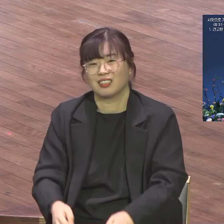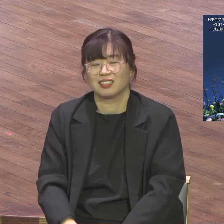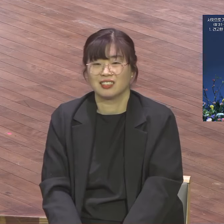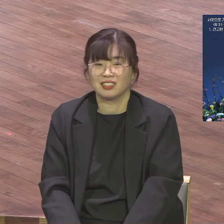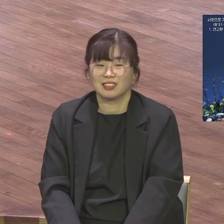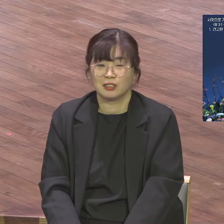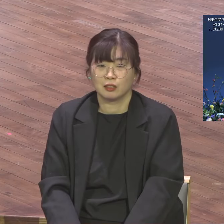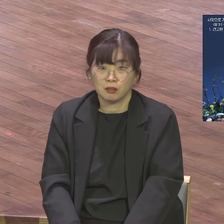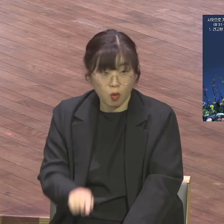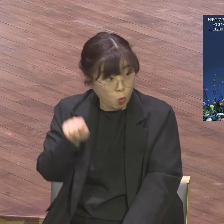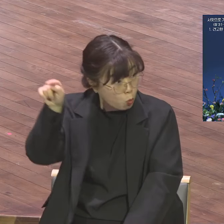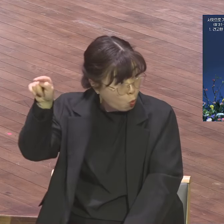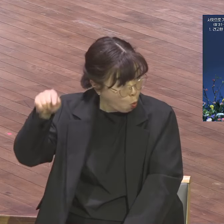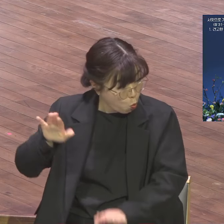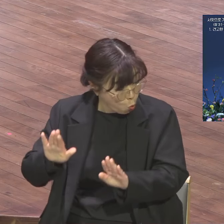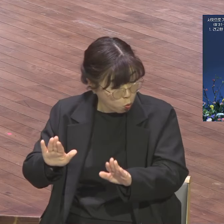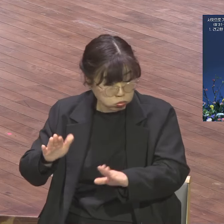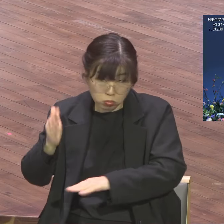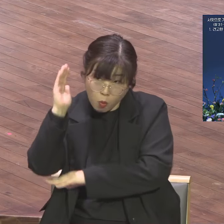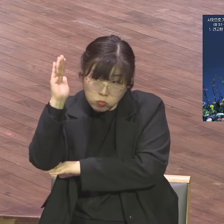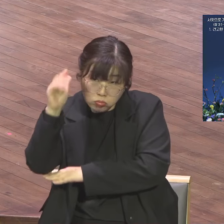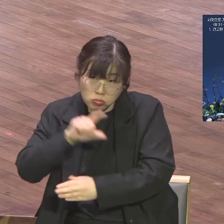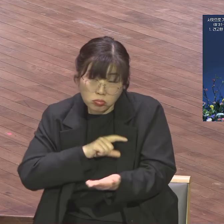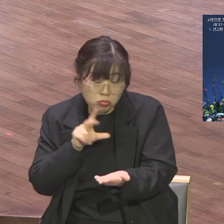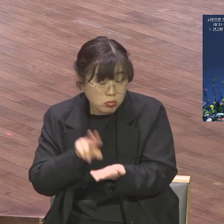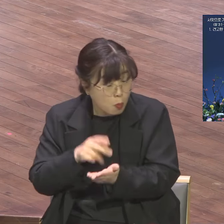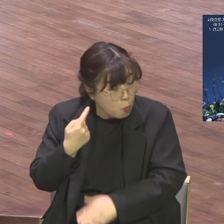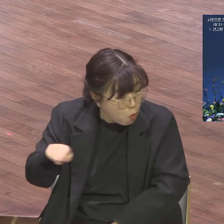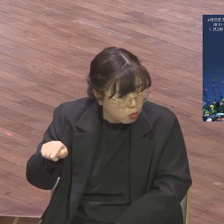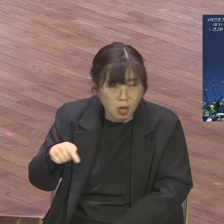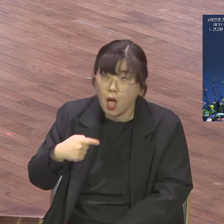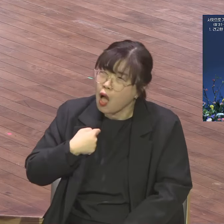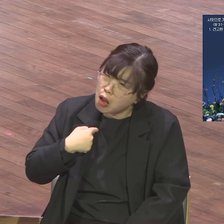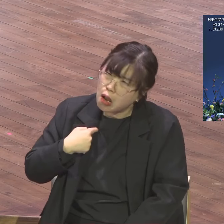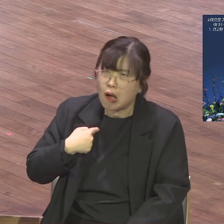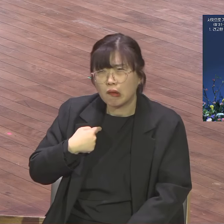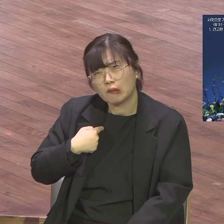못해. 설교 제목이 뭐였습니까? 뭐였더라?